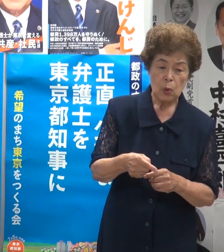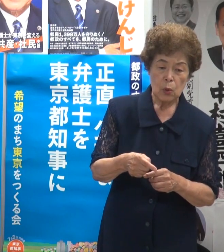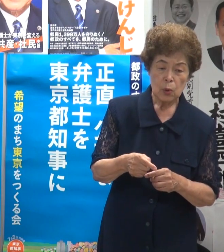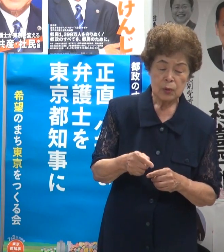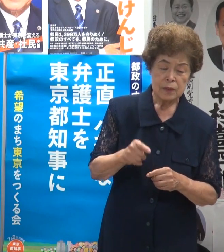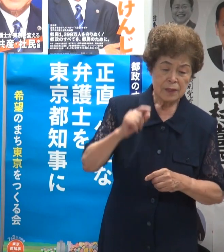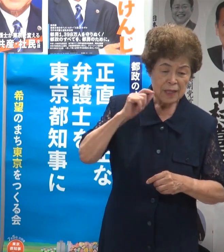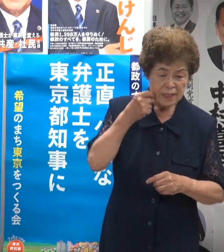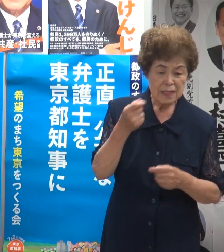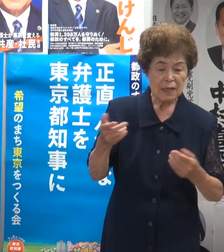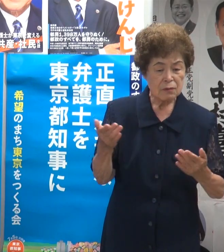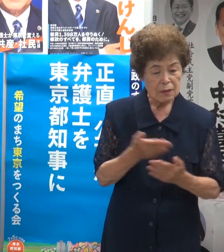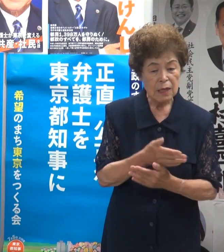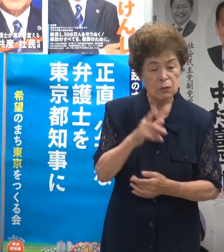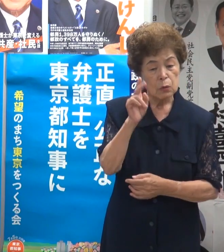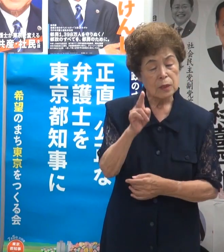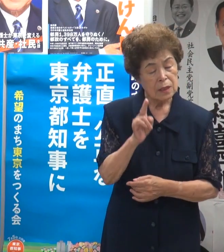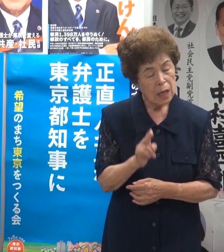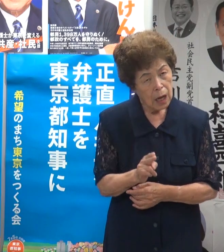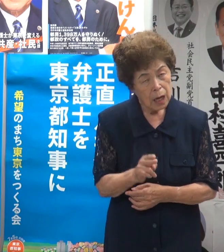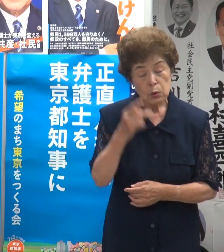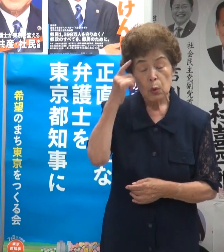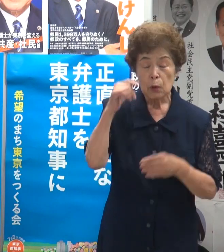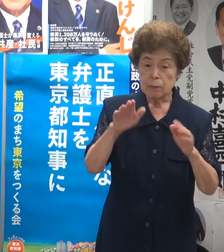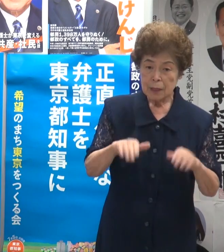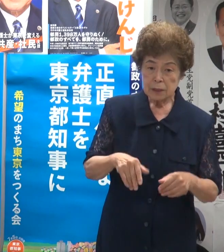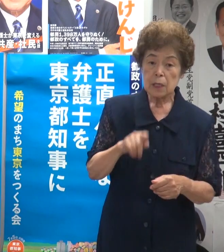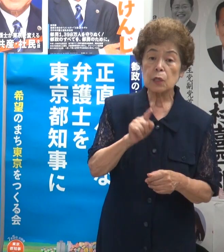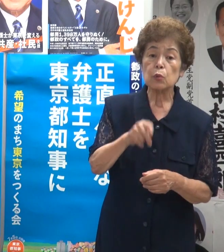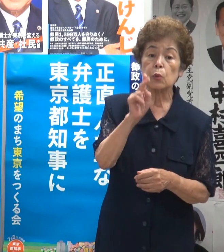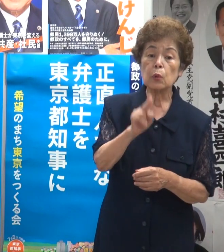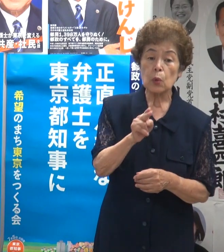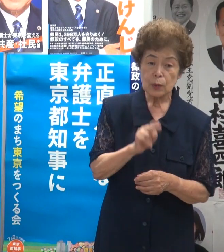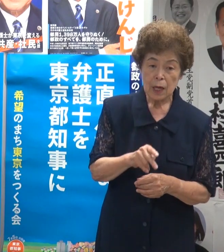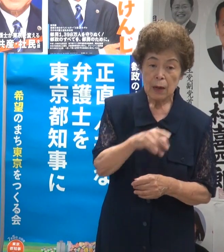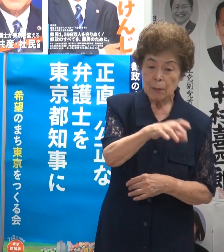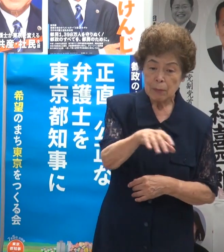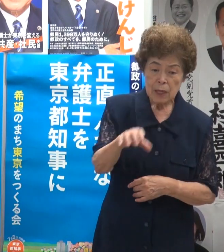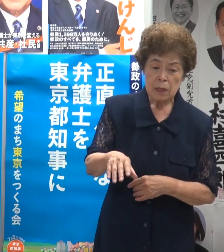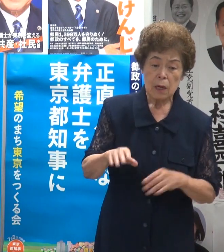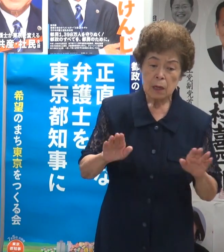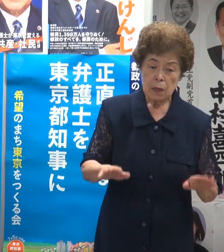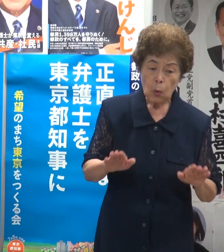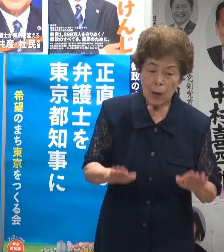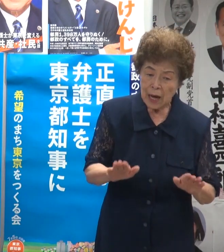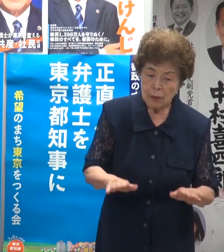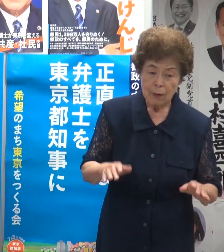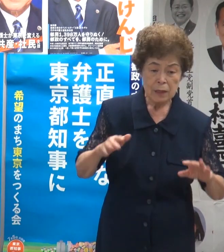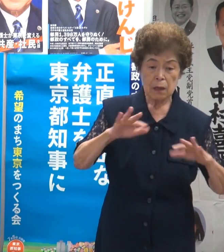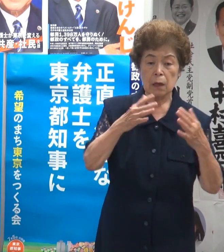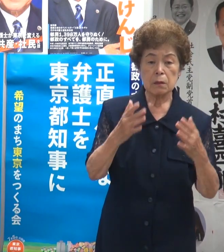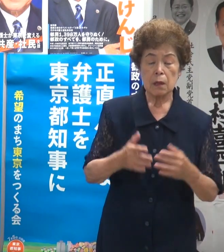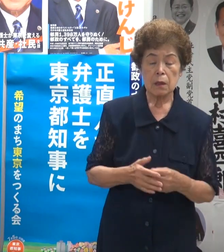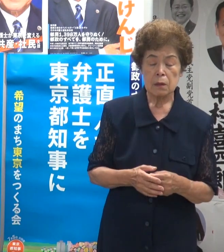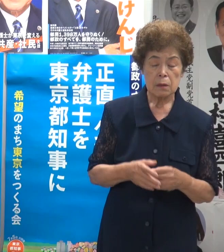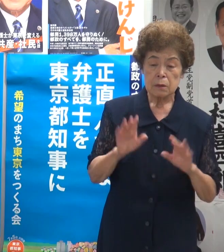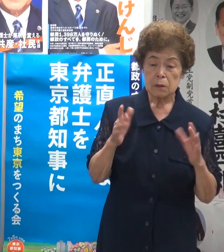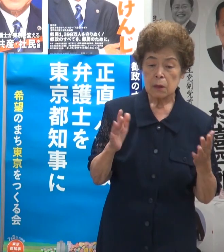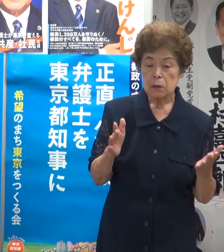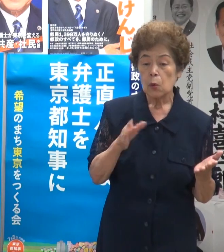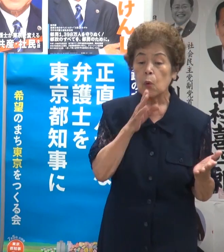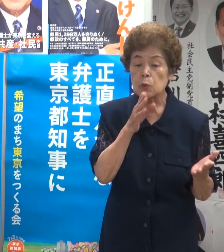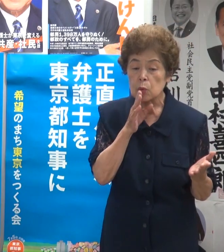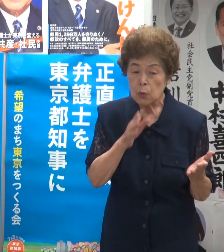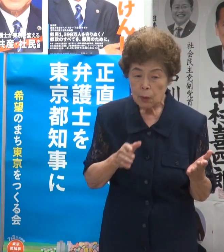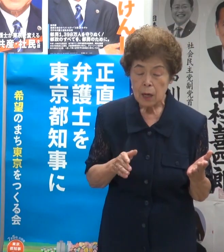なるのになというは思ったんで、そういうような場面があんまりなかったんですね。つまり本当は